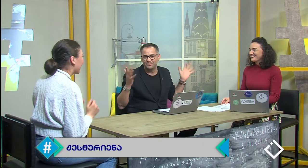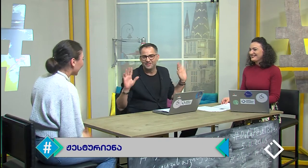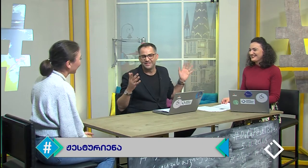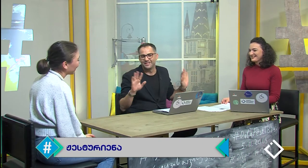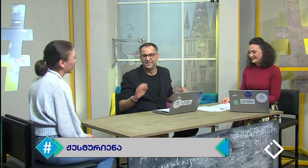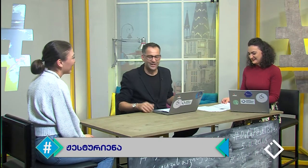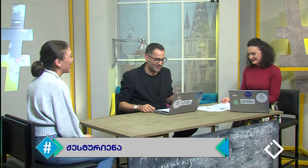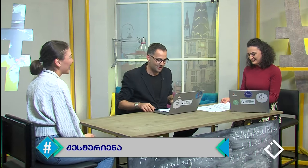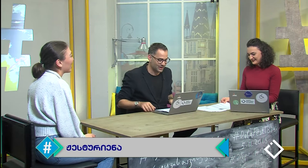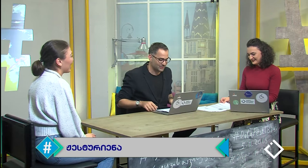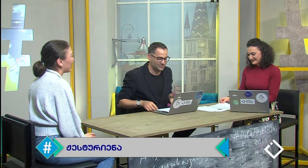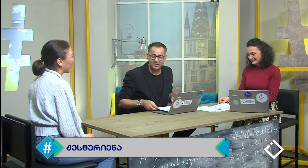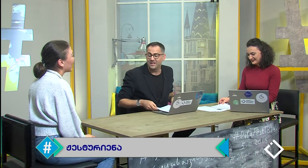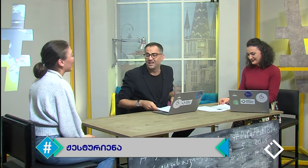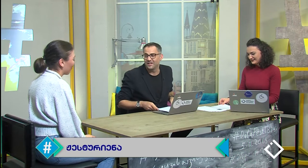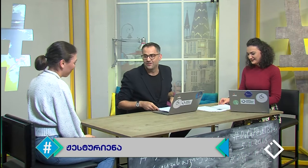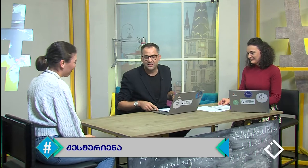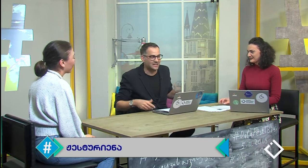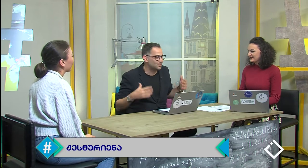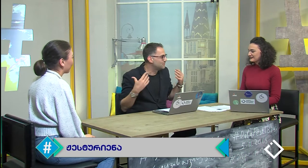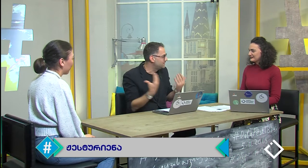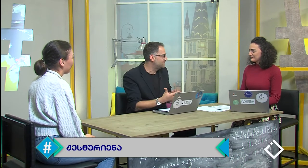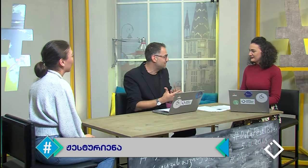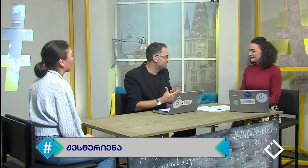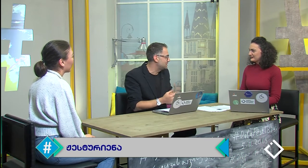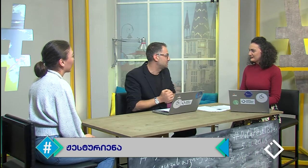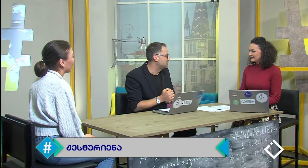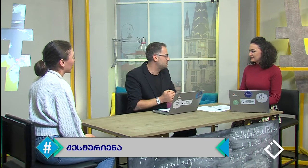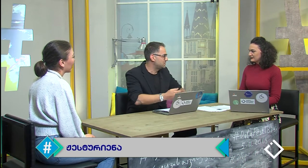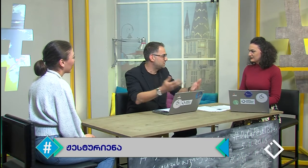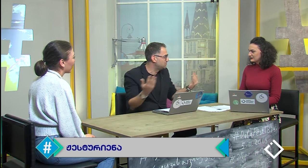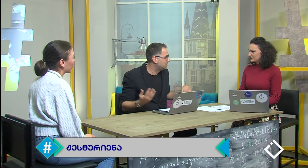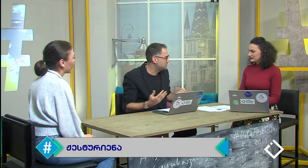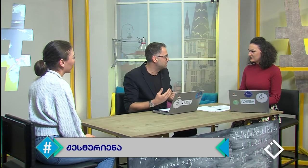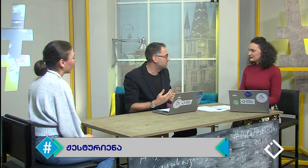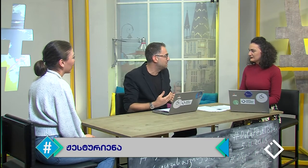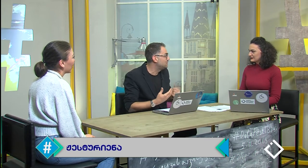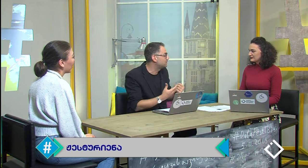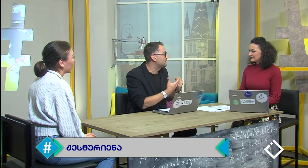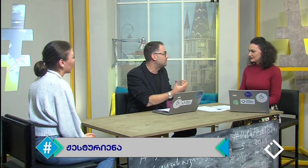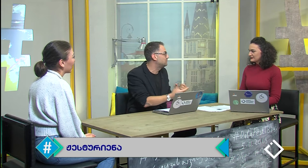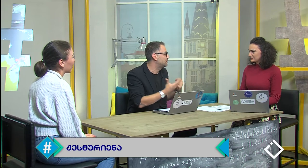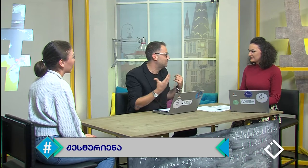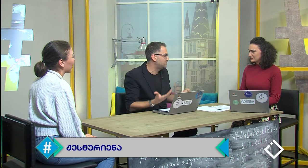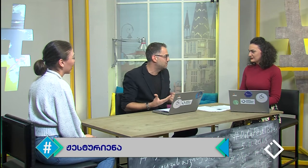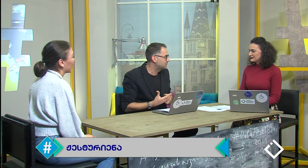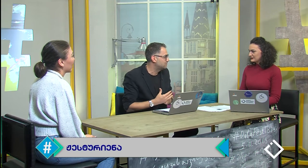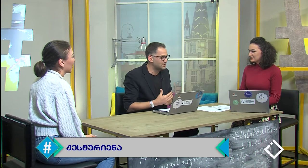ფორმით გამოუხატა, იმიტომ რომ ძალიან კარგი არის. რაც უფრო მე ადამიანს ეცოდინება ჩვენს ირგვლივ ჟესტური ენა, მით უფრო გაუადვილდება თითოეულ